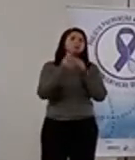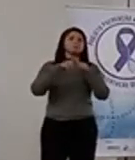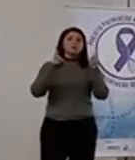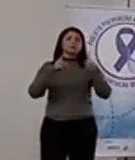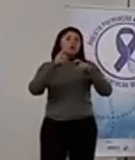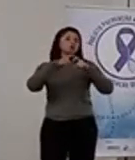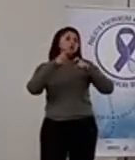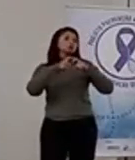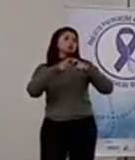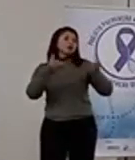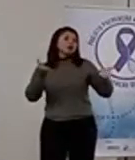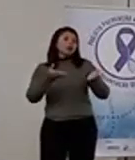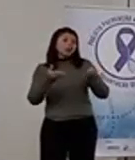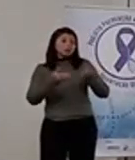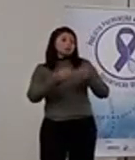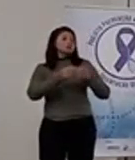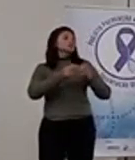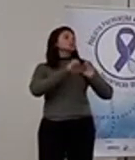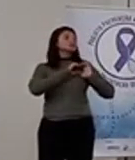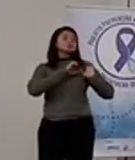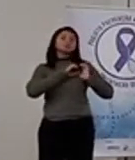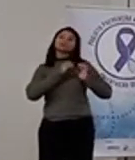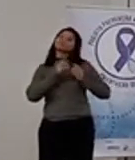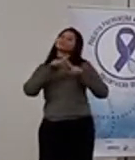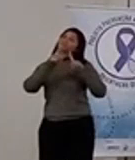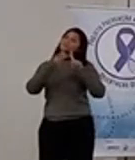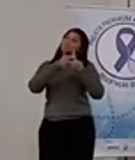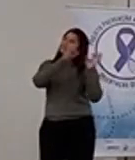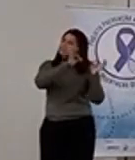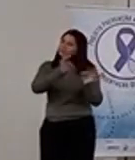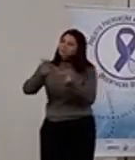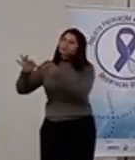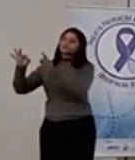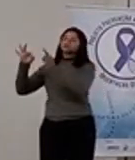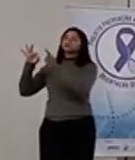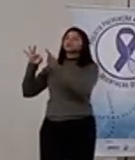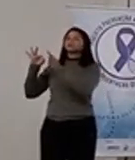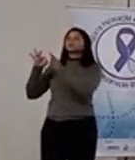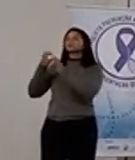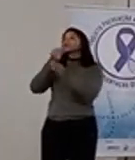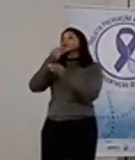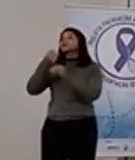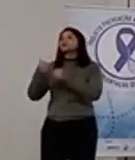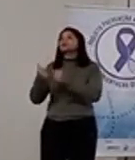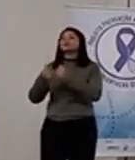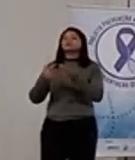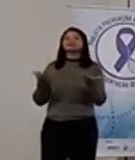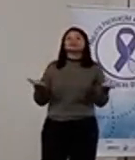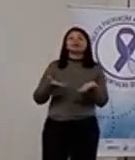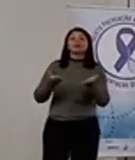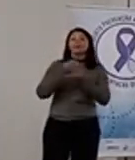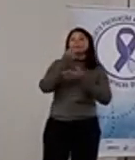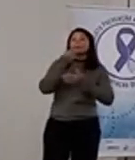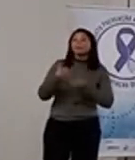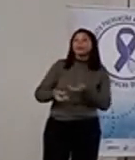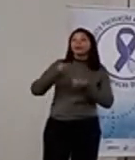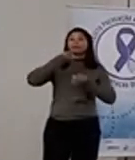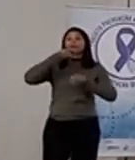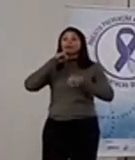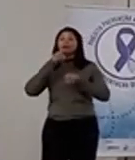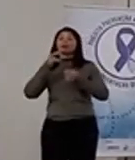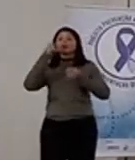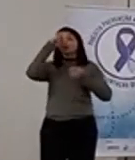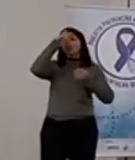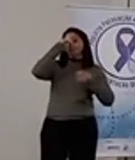na PAI, eu fiz toda a gravidez certinha. Nos que estão bem, eu enchi a cara a gravidez toda. Eles estão ótimos. Quer dizer o quê? Que